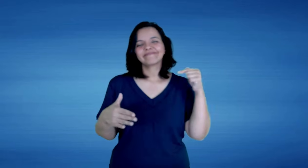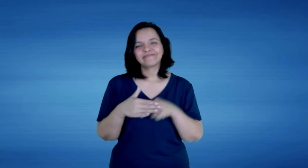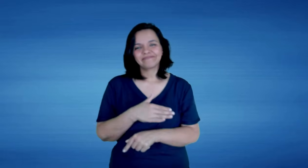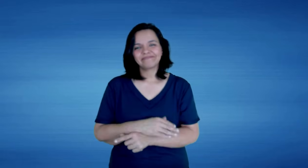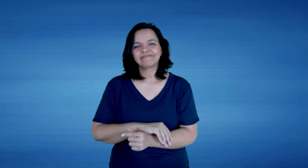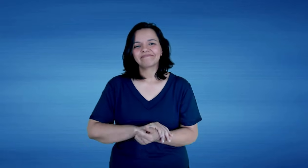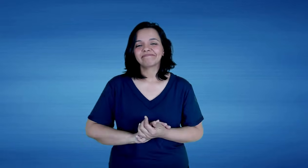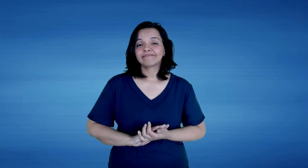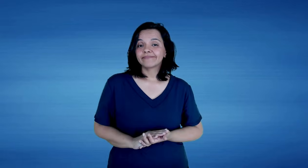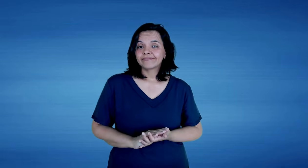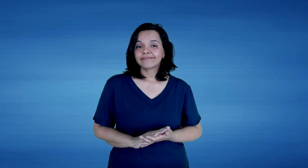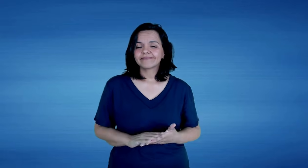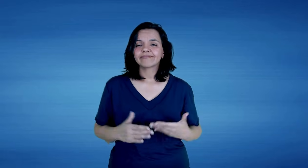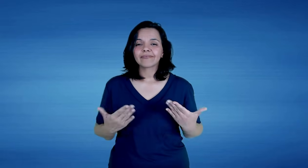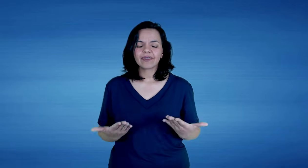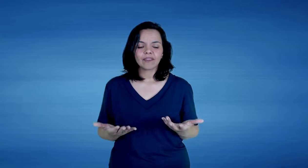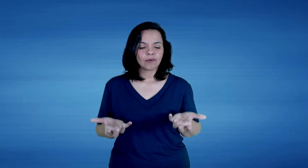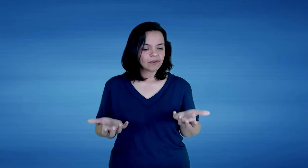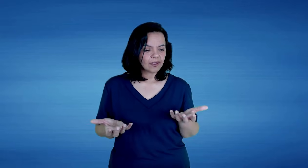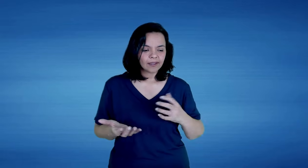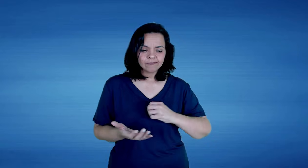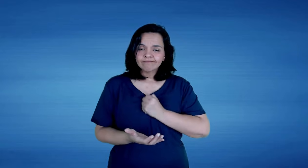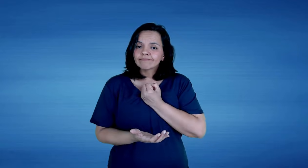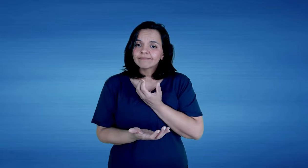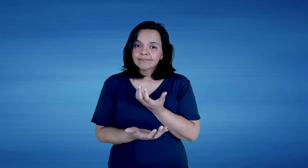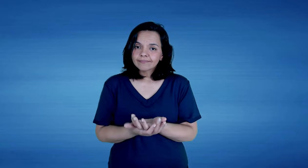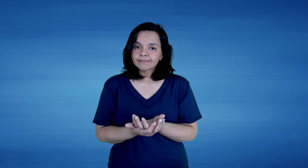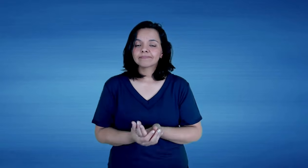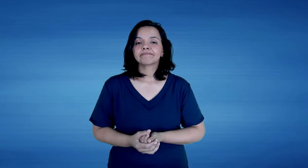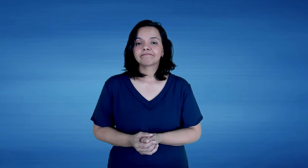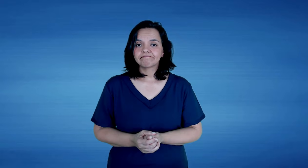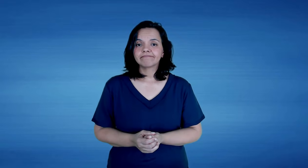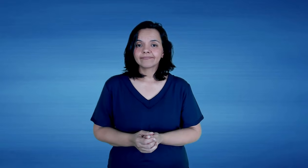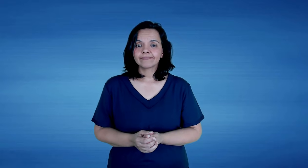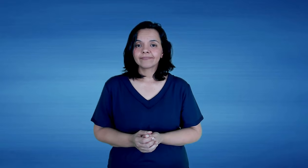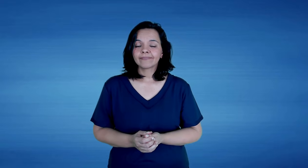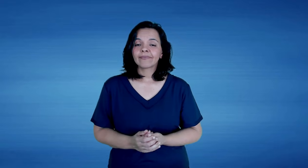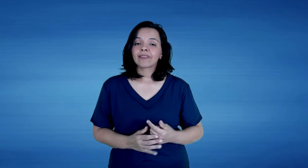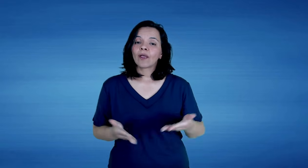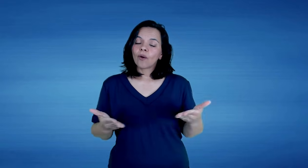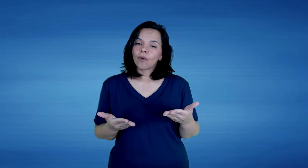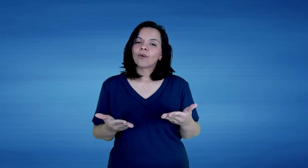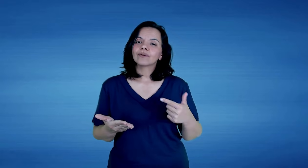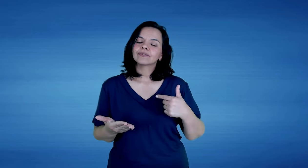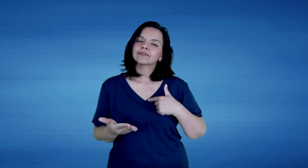nós estudamos muitas coisas. Mas eu quero aqui testificar para vocês.